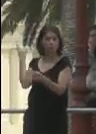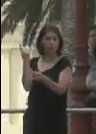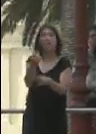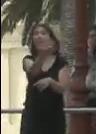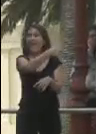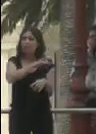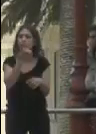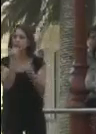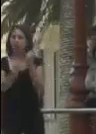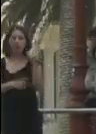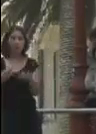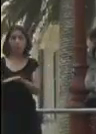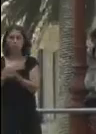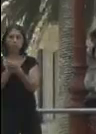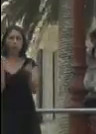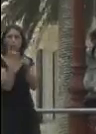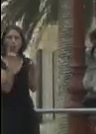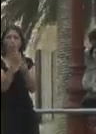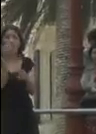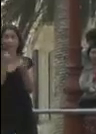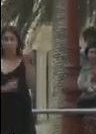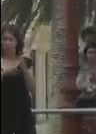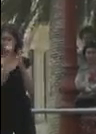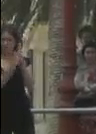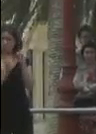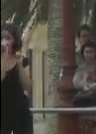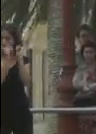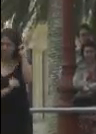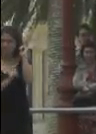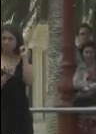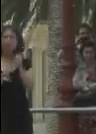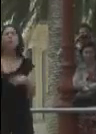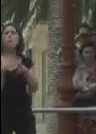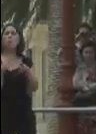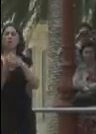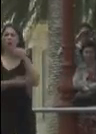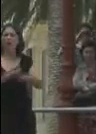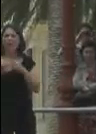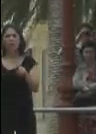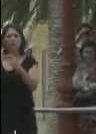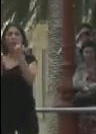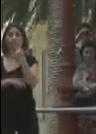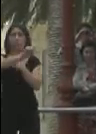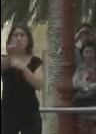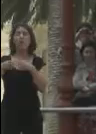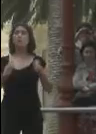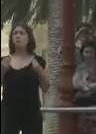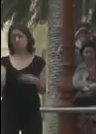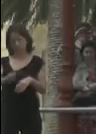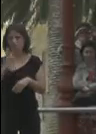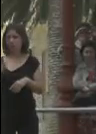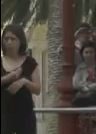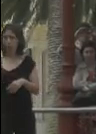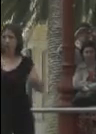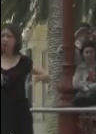menos orzamento que os antecesores que tiñan, están facendo política para que a xente viva un pouquiño mellor, porque ese para